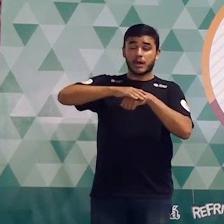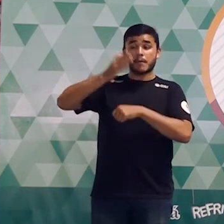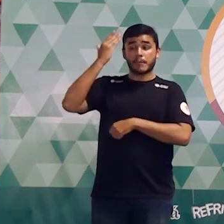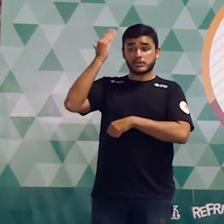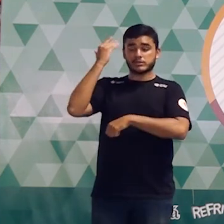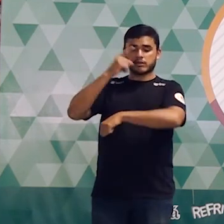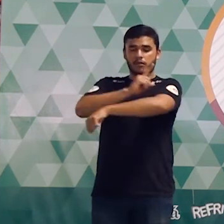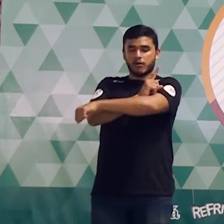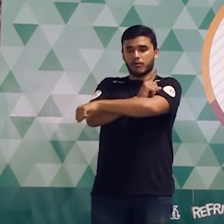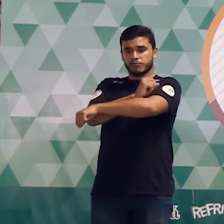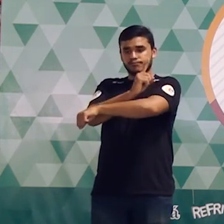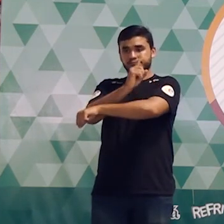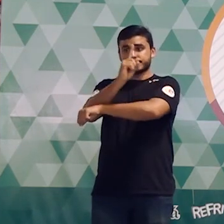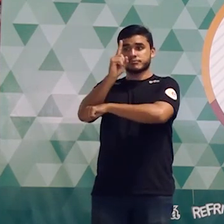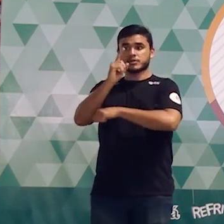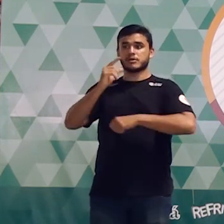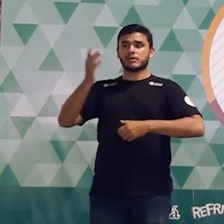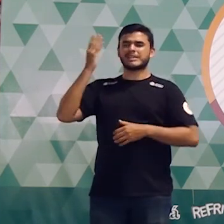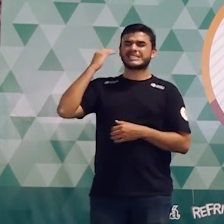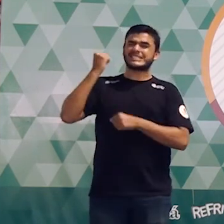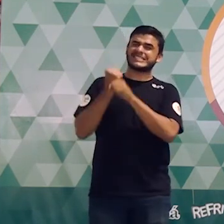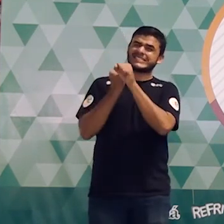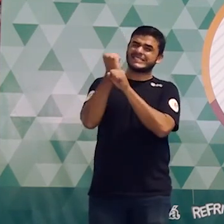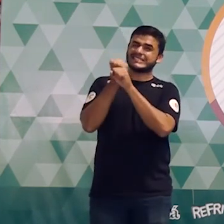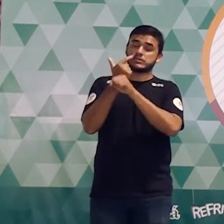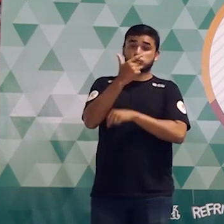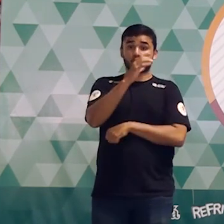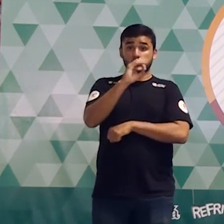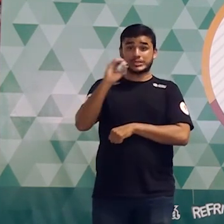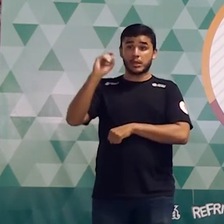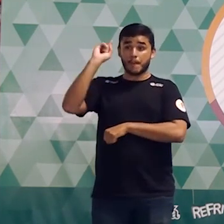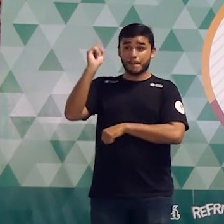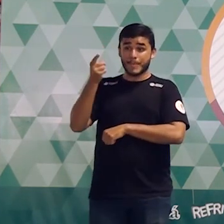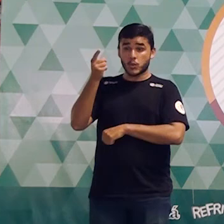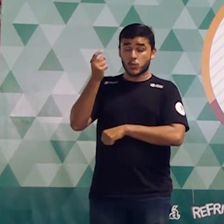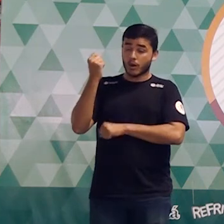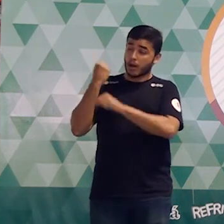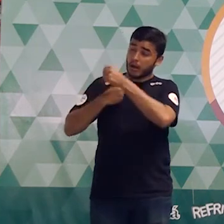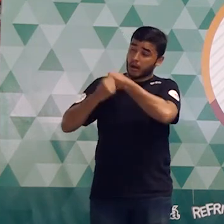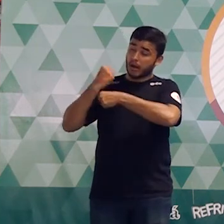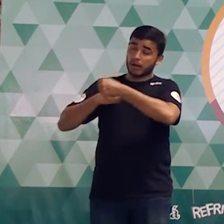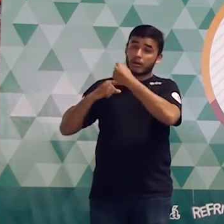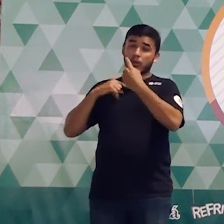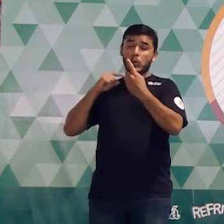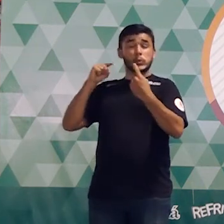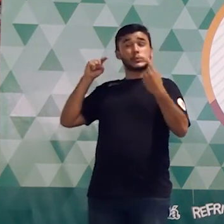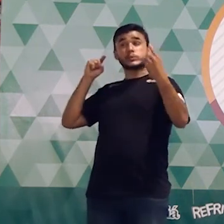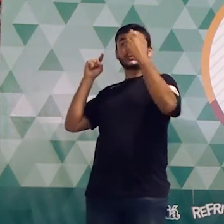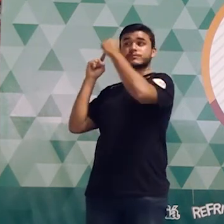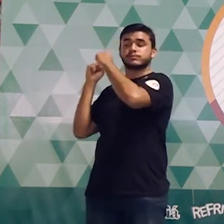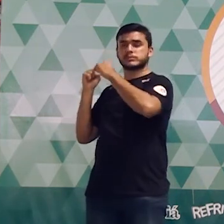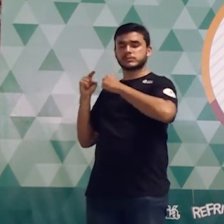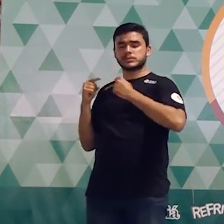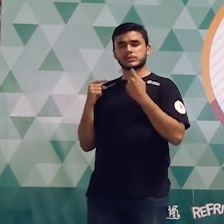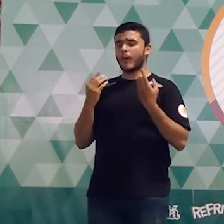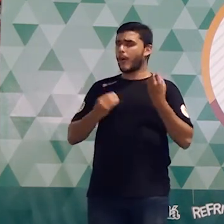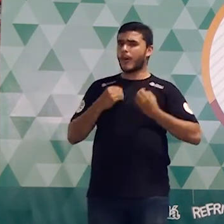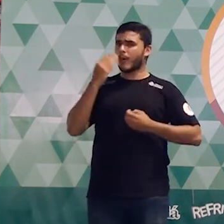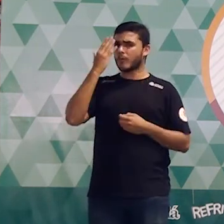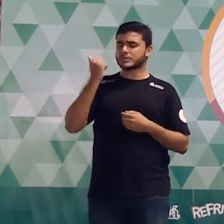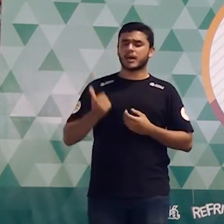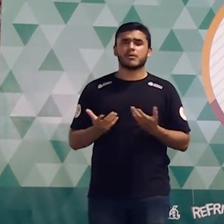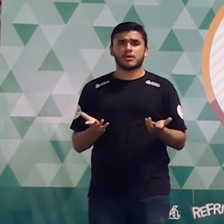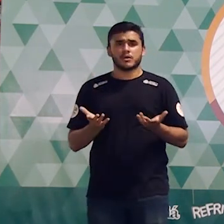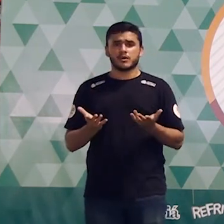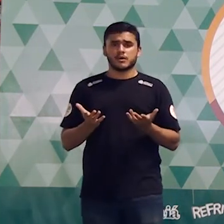alguns concordam, ele surgiu há 200 mil anos atrás. Só que como é que eu vou saber quantas pessoas tinham no mundo há 200 mil anos atrás, meu? Não